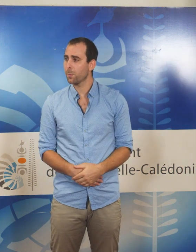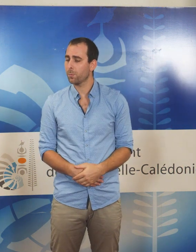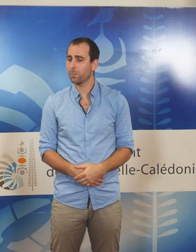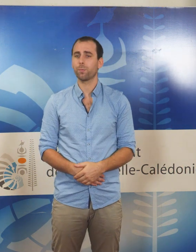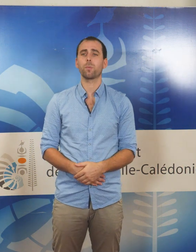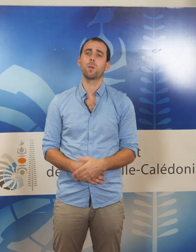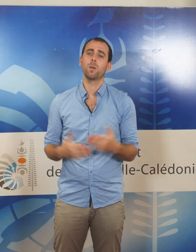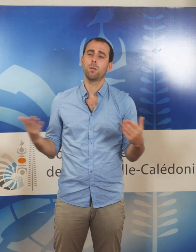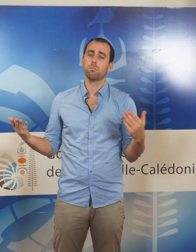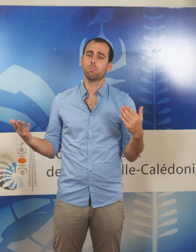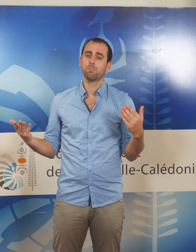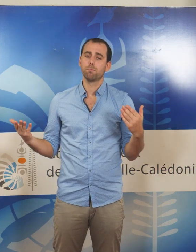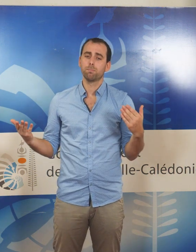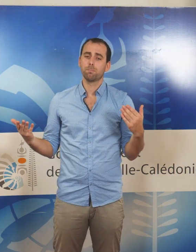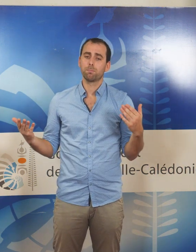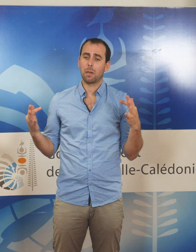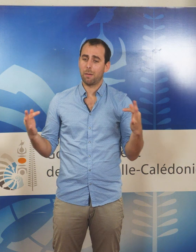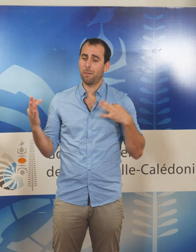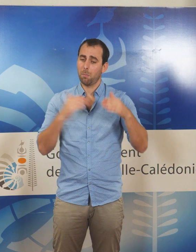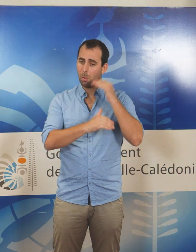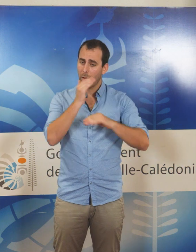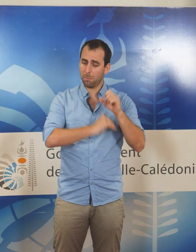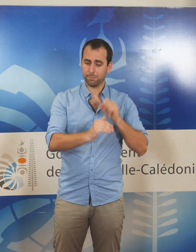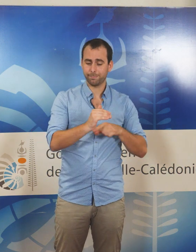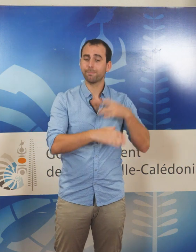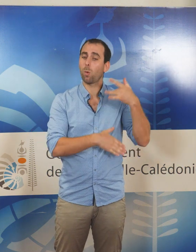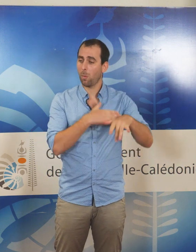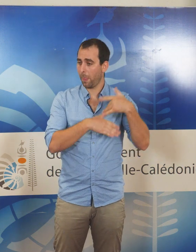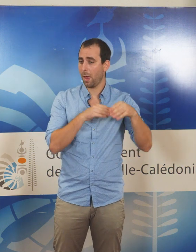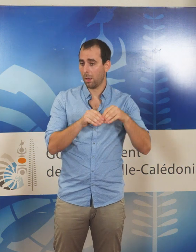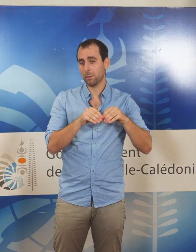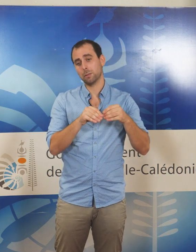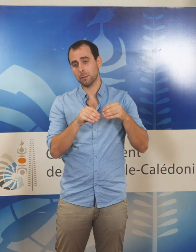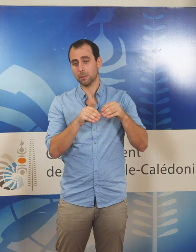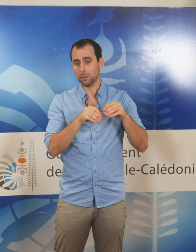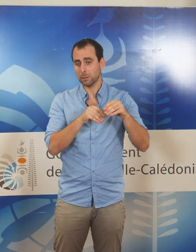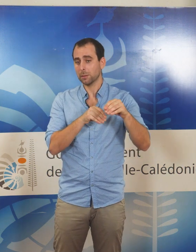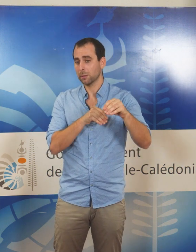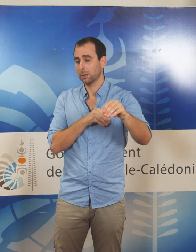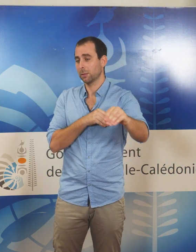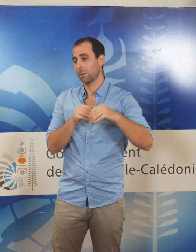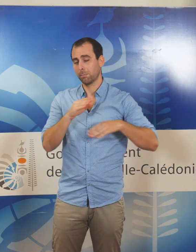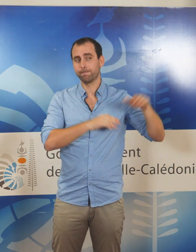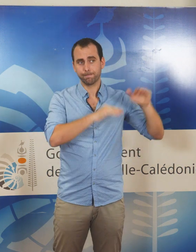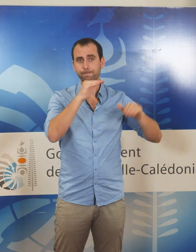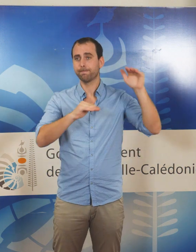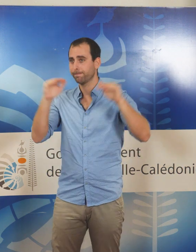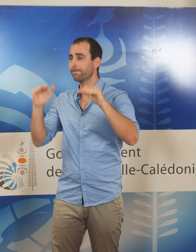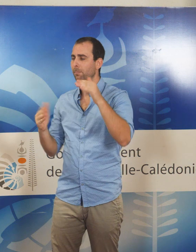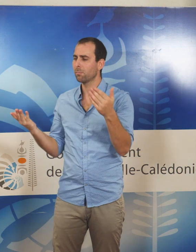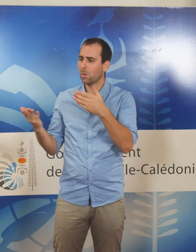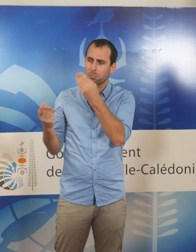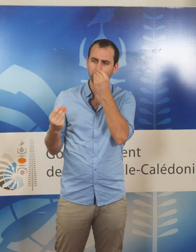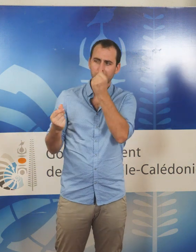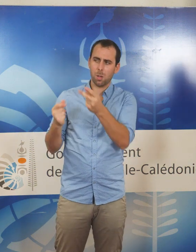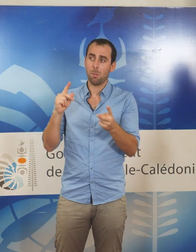Il y a un certain retard qui a été pris dans les programmes. Il est plus ou moins important. Est-ce que vous envisagez que, par exemple, les vacances